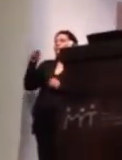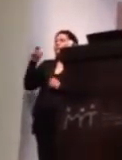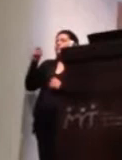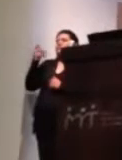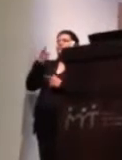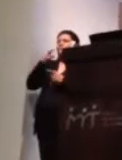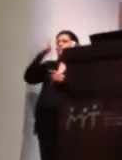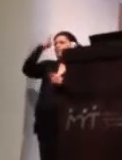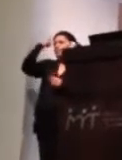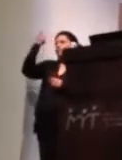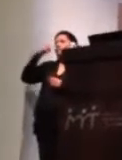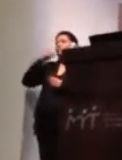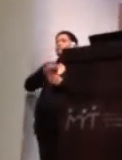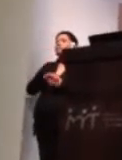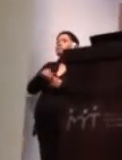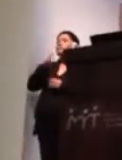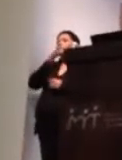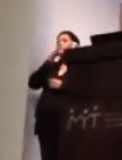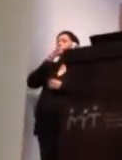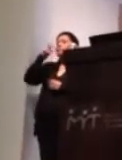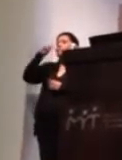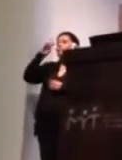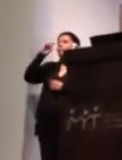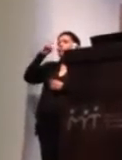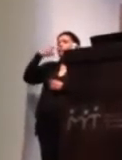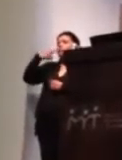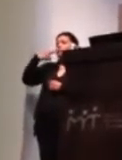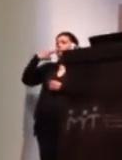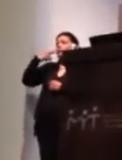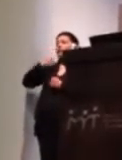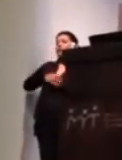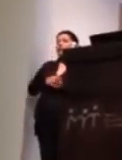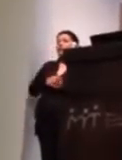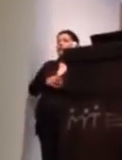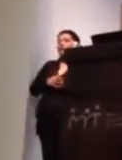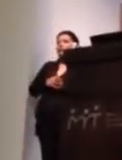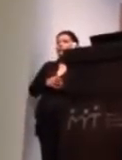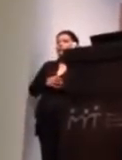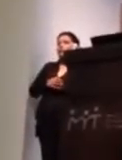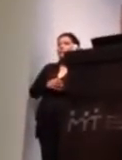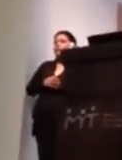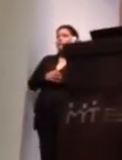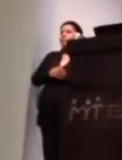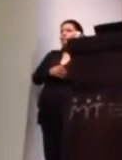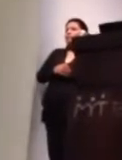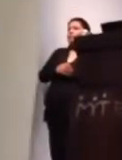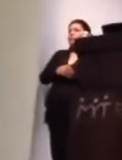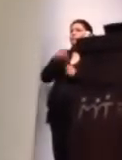común, ni en niños con TDAH ni en niños regulares.